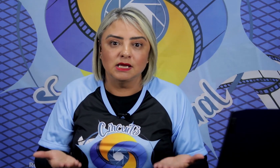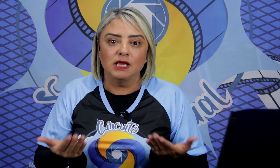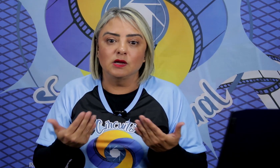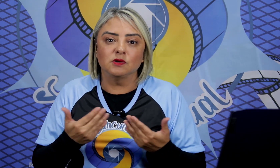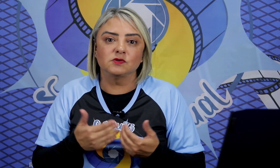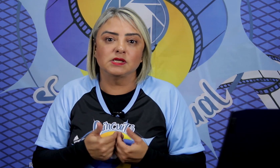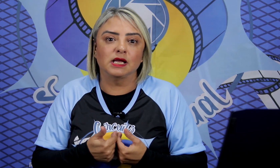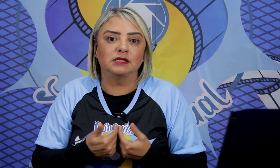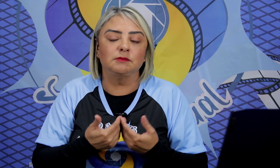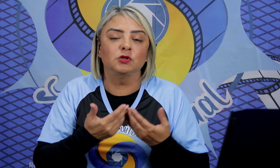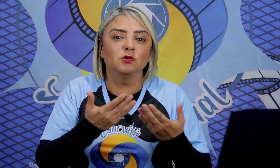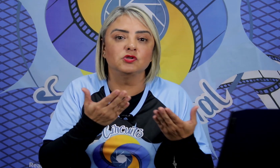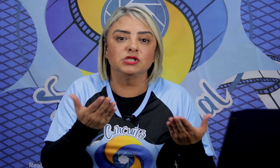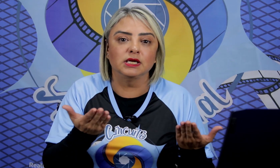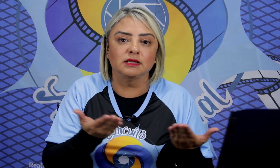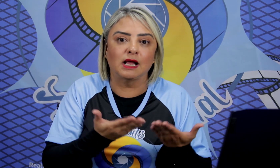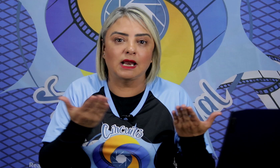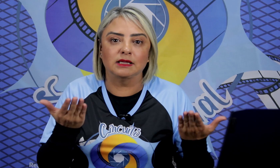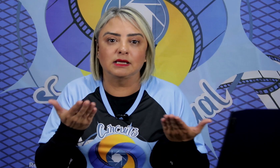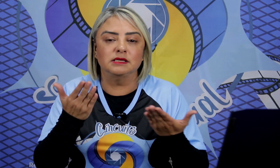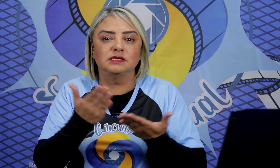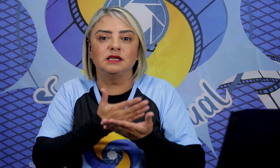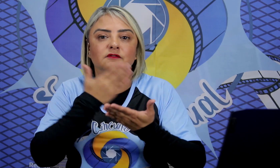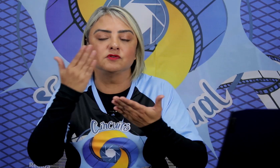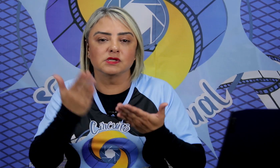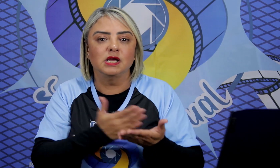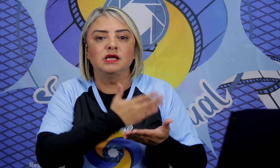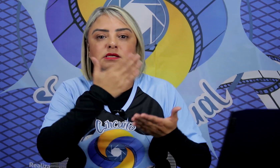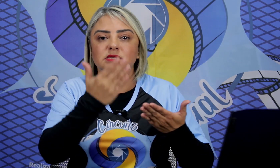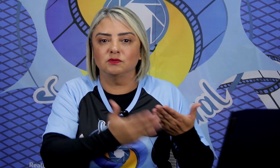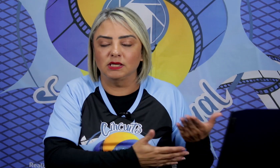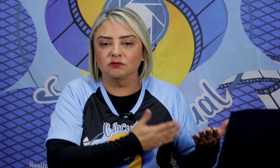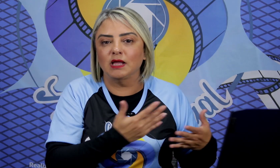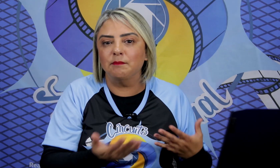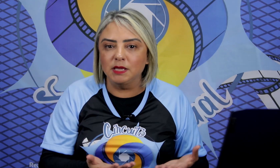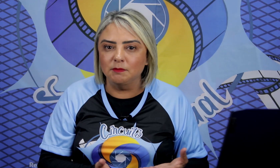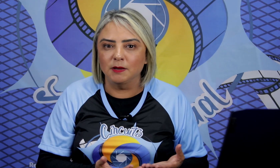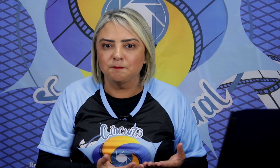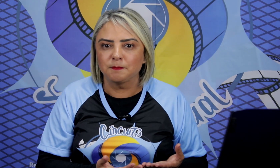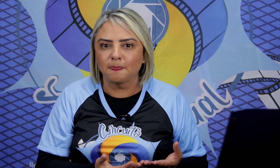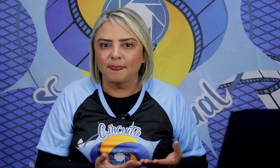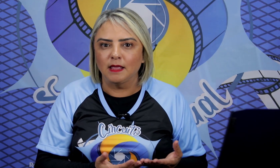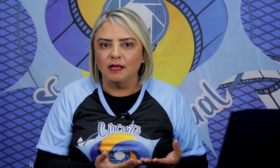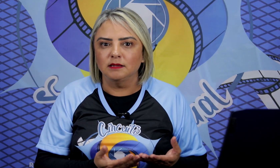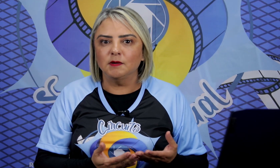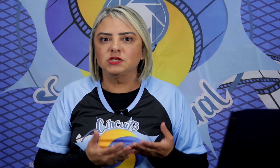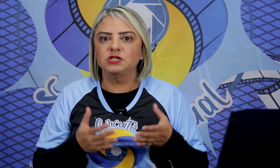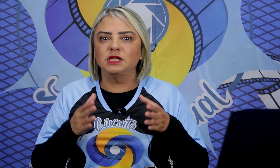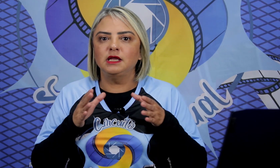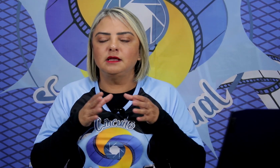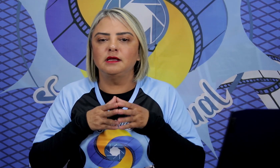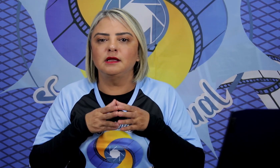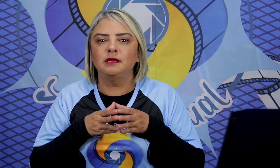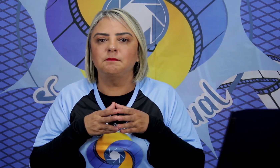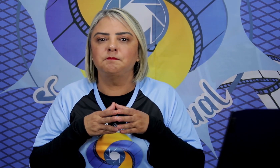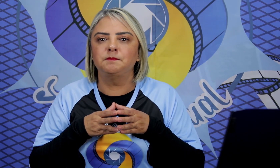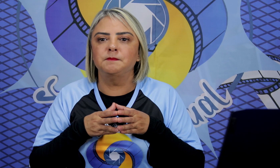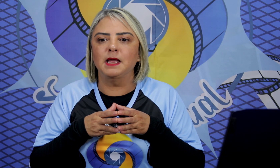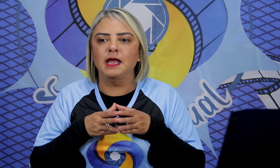eu não sei a terminologia que está lá daqueles livros que estão dentro da Bíblia. Então, a gente tem que...